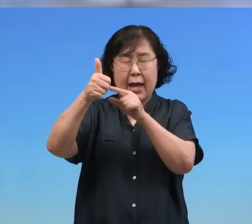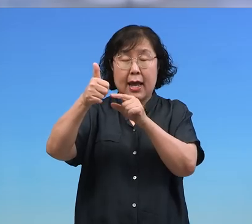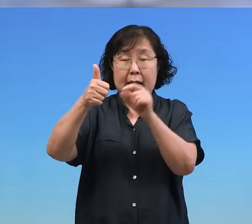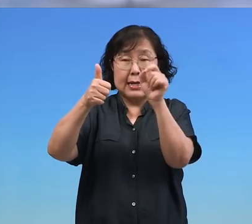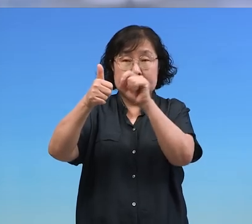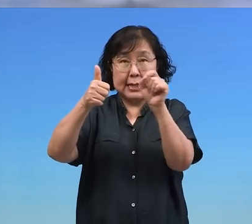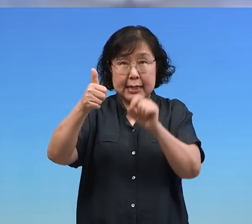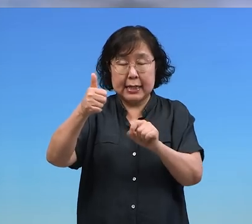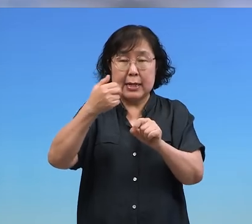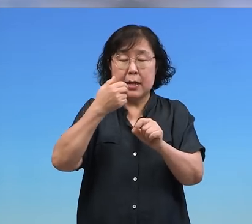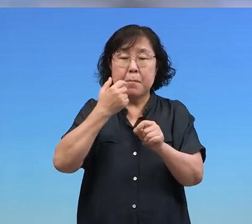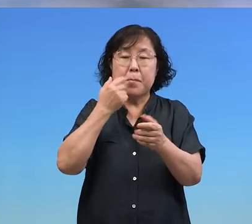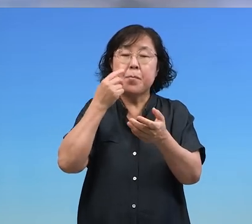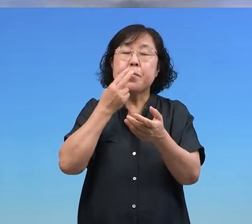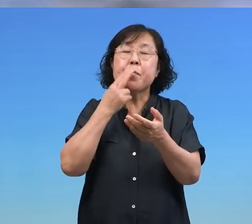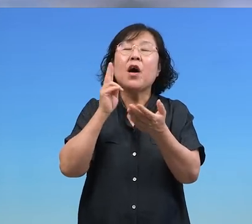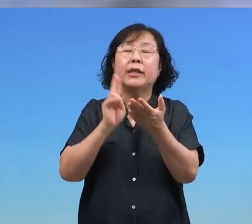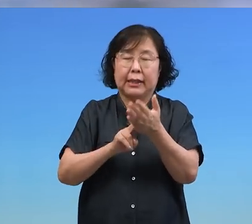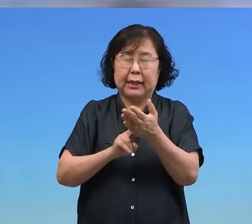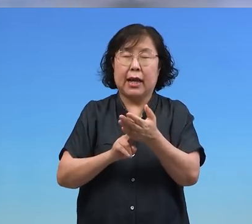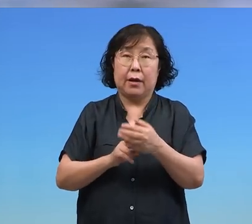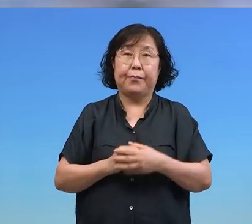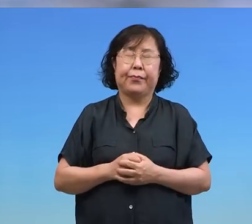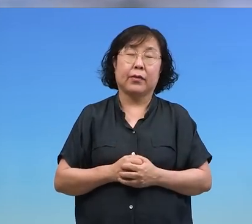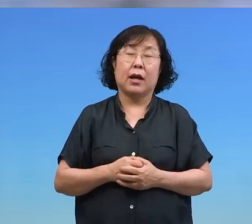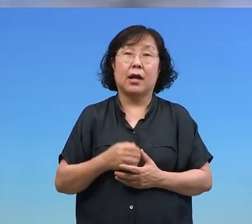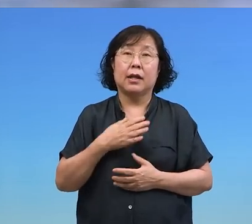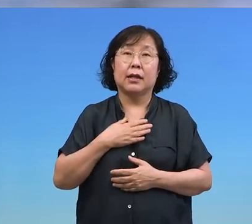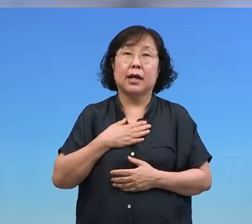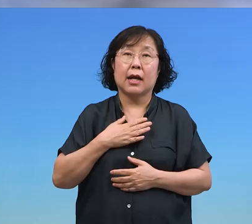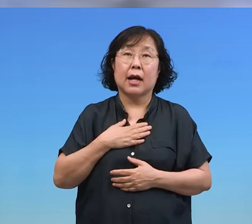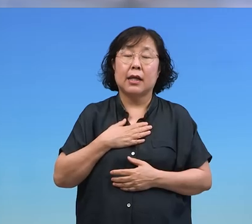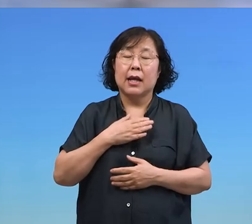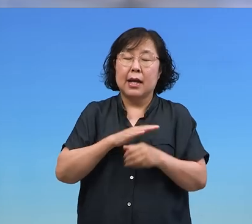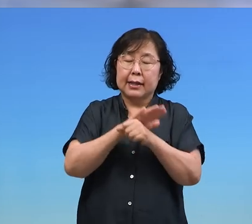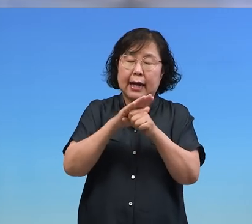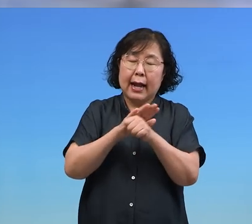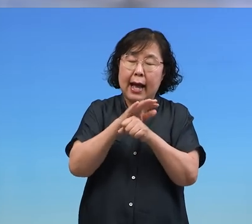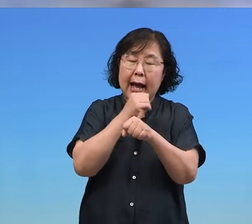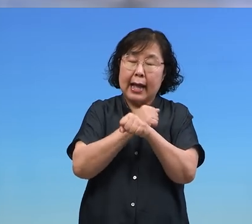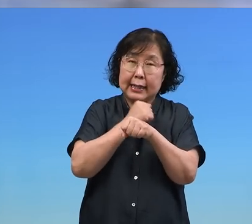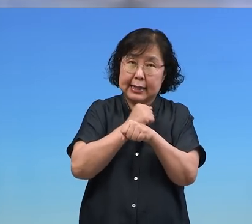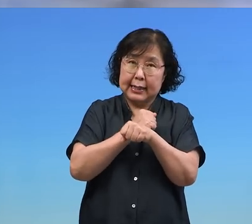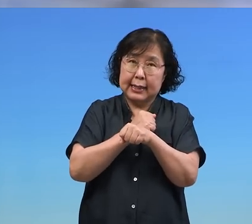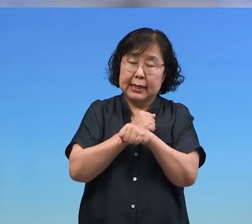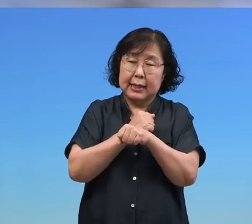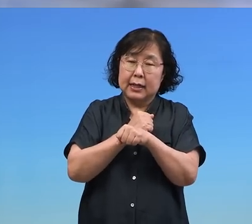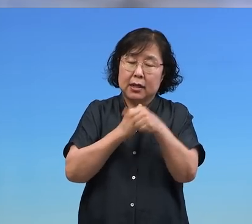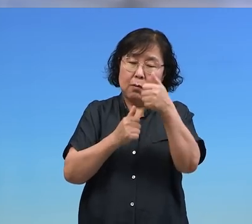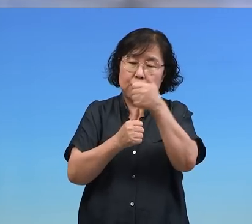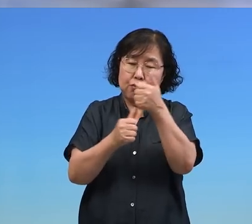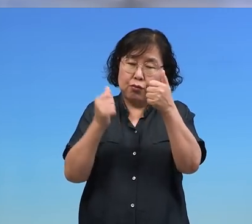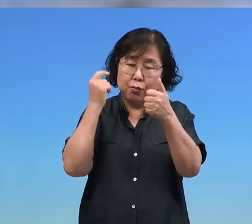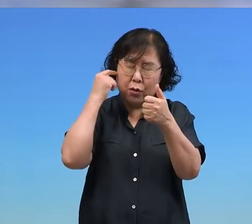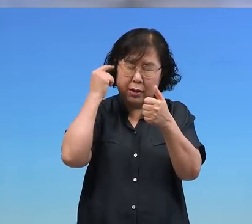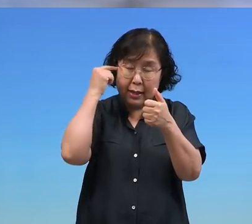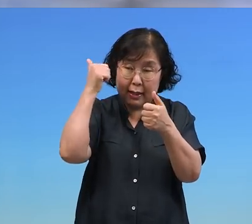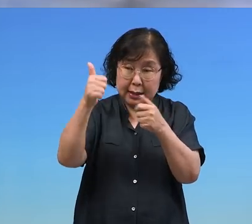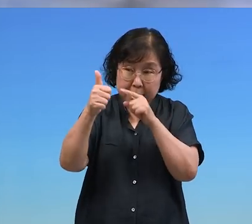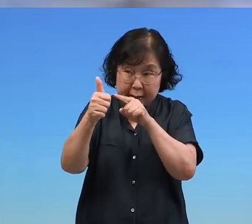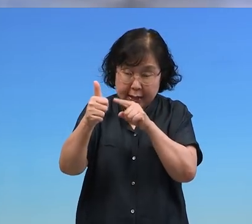저도 이제 제가 아끼는 후배들이나 우리 교육 교육자들이 많지 않습니까 그런 상상을 해봐요